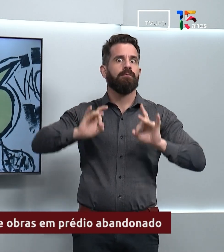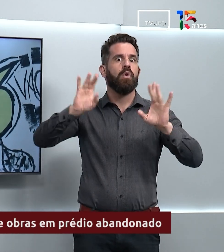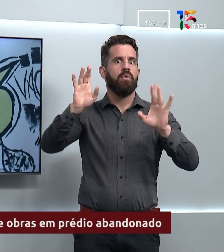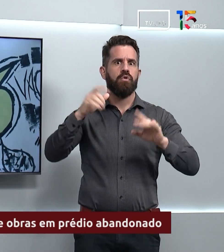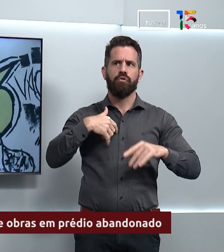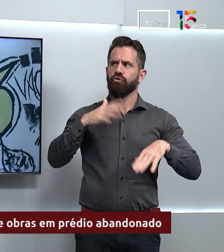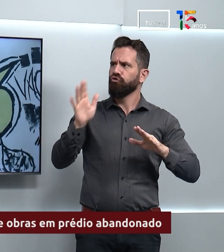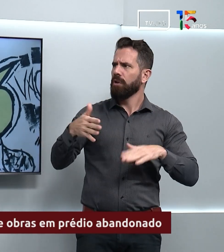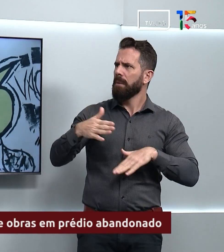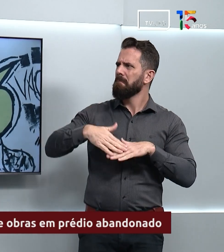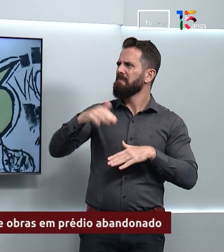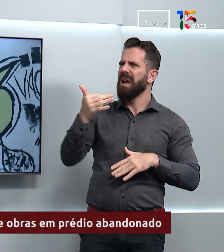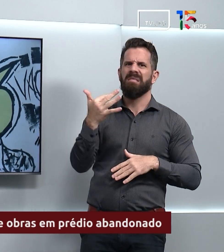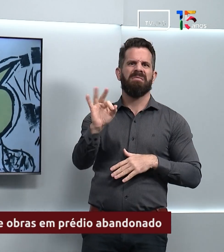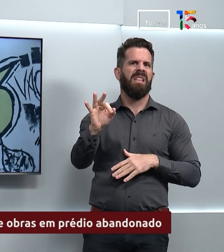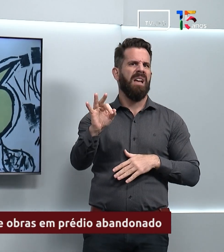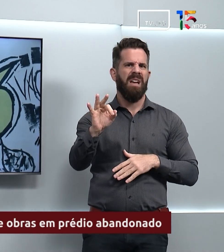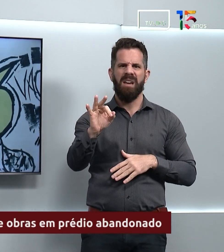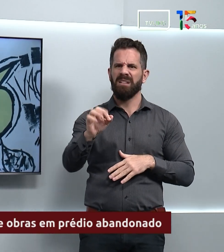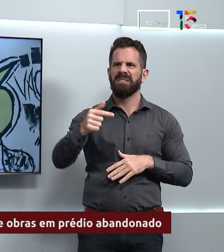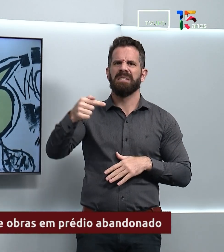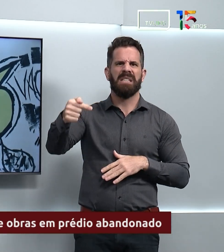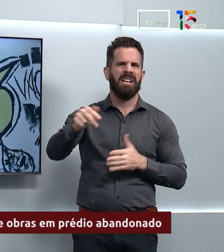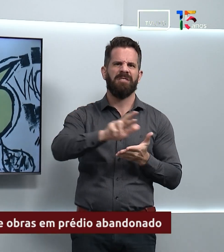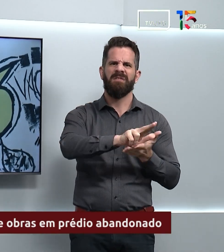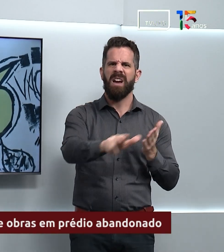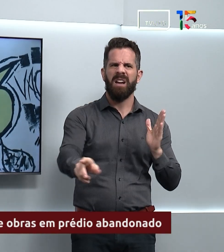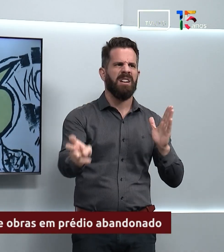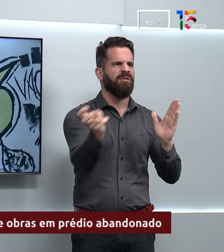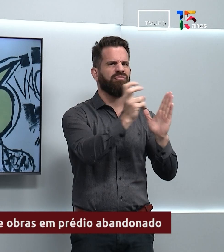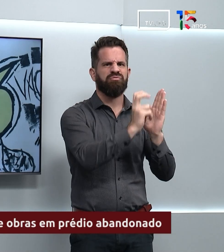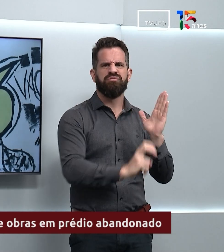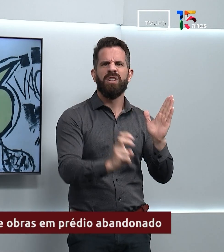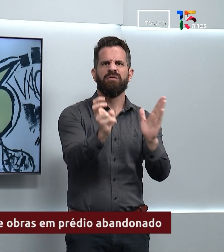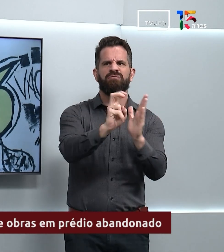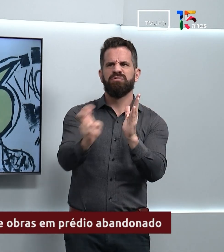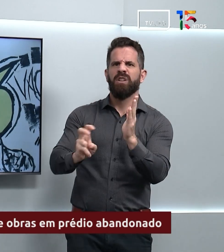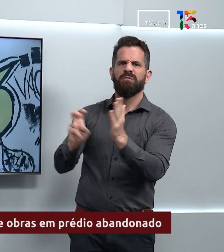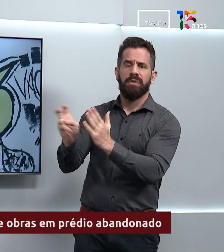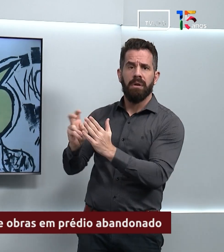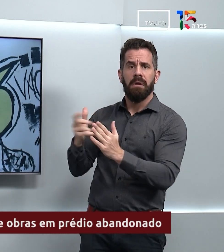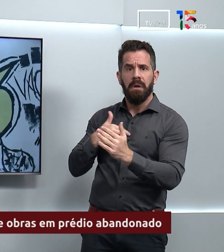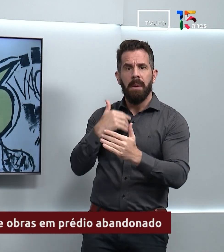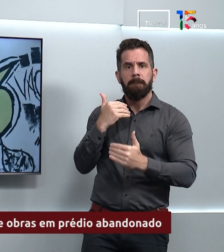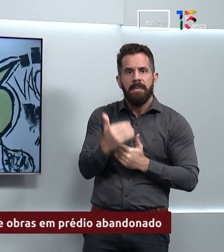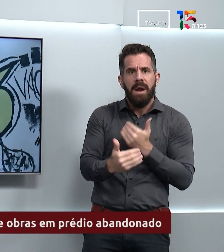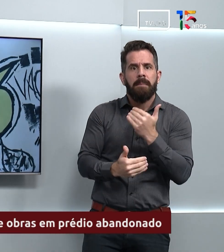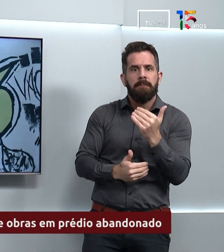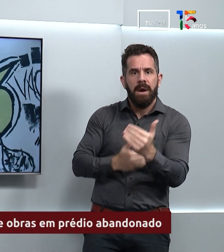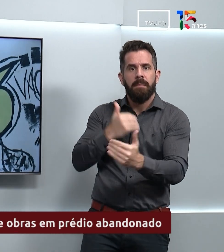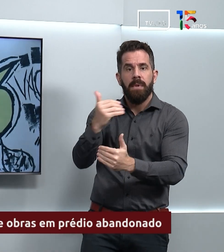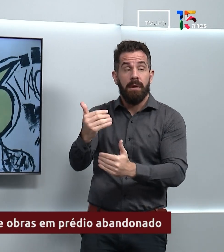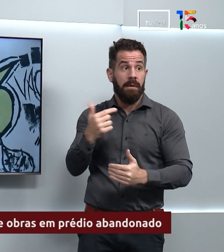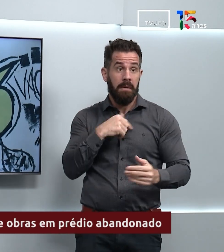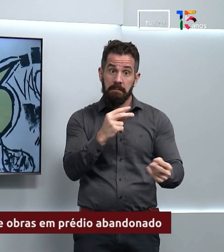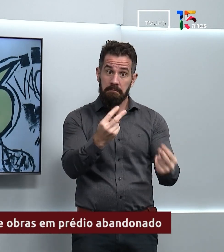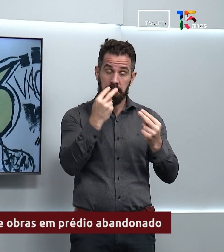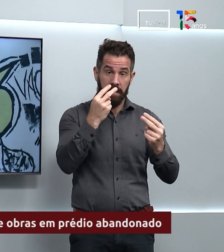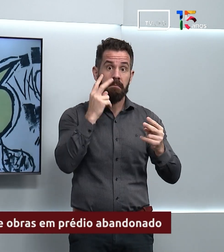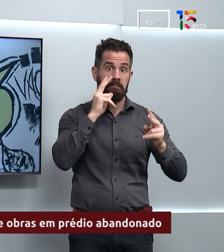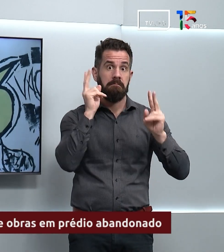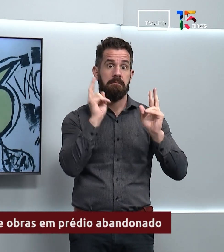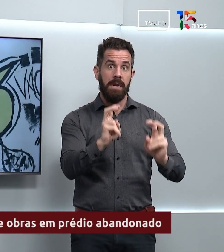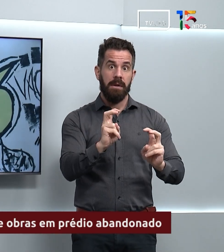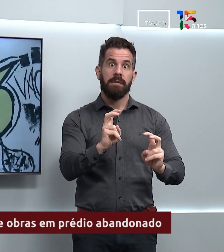de 7 grafites espalhados aqui que eu fiz ao longo de quando eu tava evoluindo. Então você vê bastante minha evolução, porque aqui foram